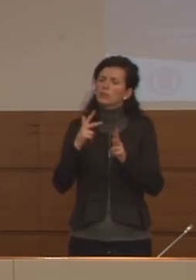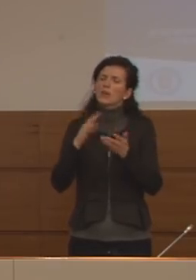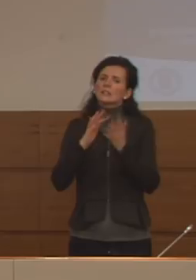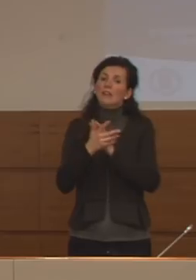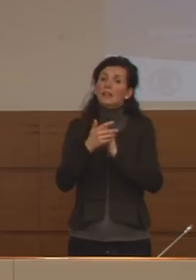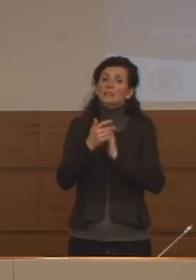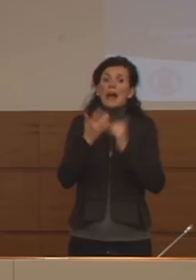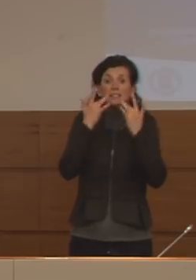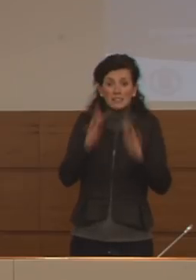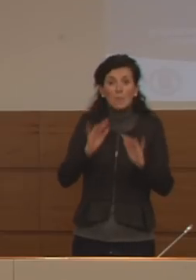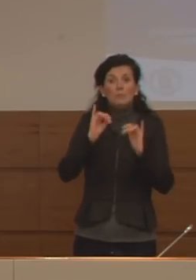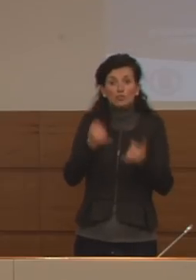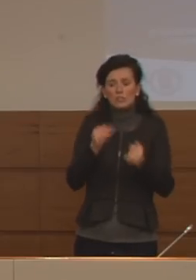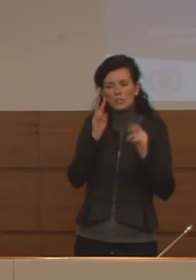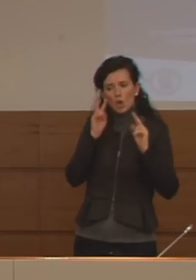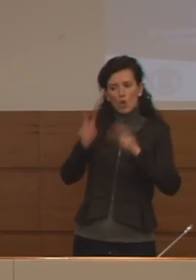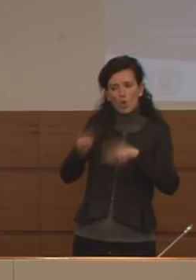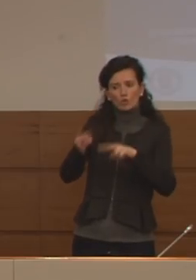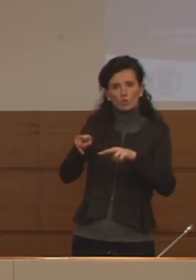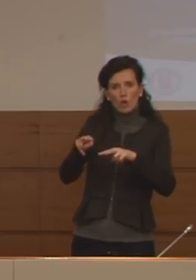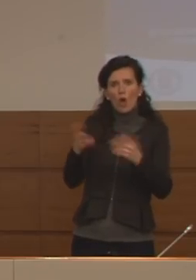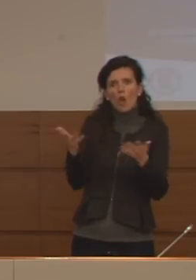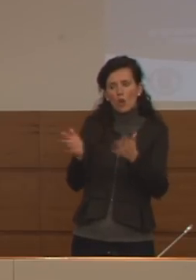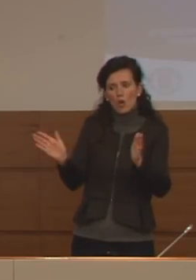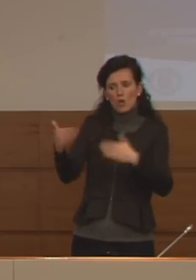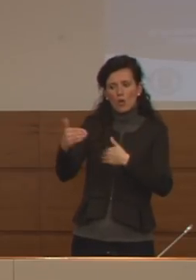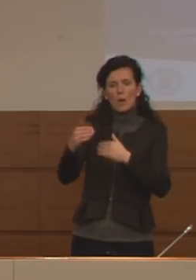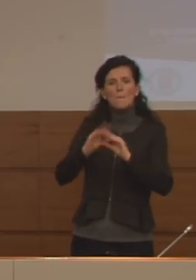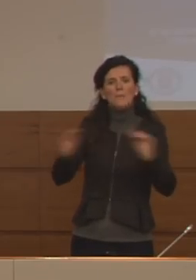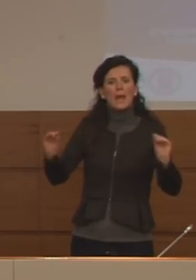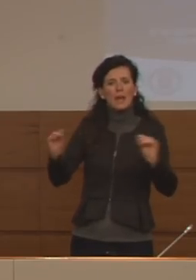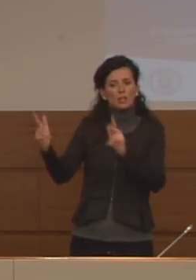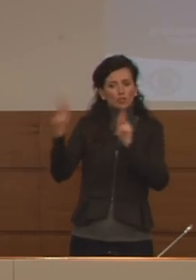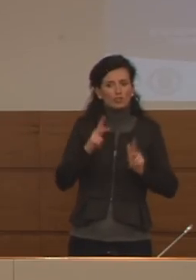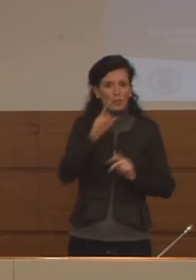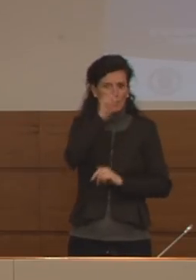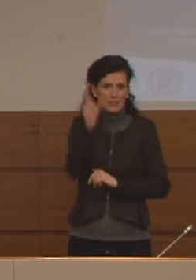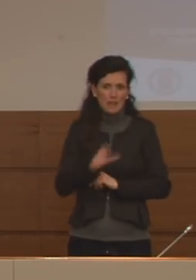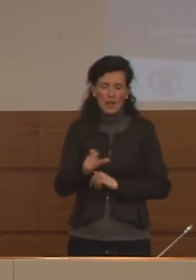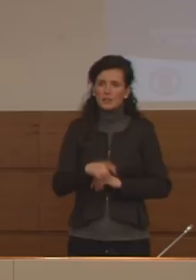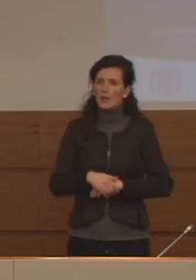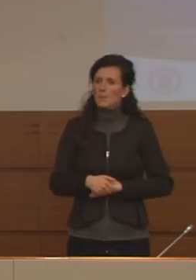di regolarità delle merci che vengono importate nel nostro paese